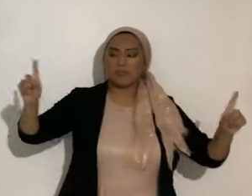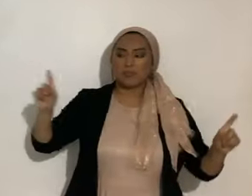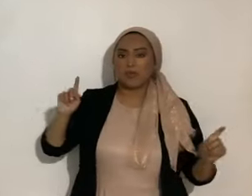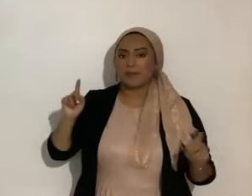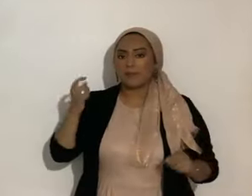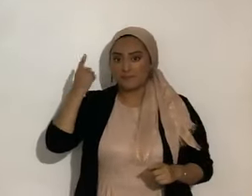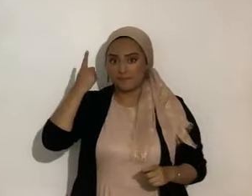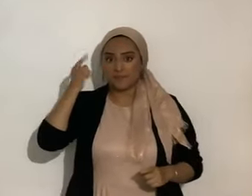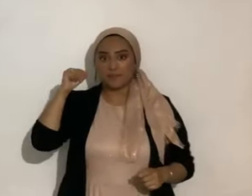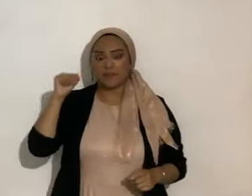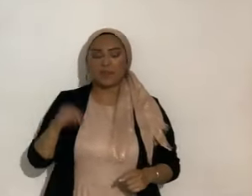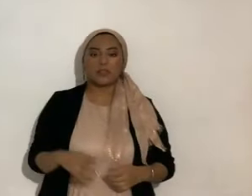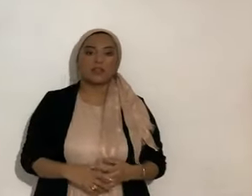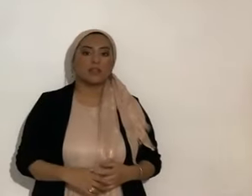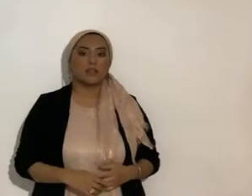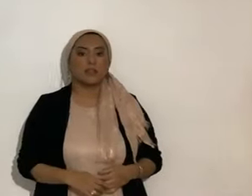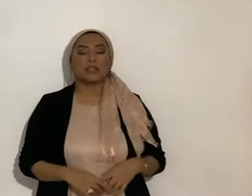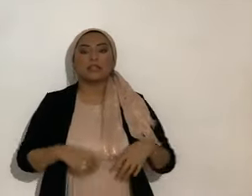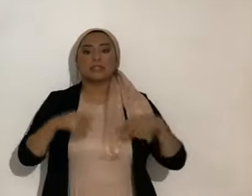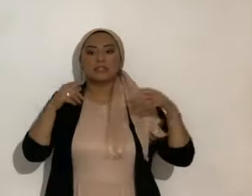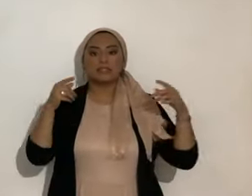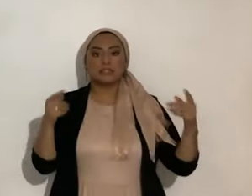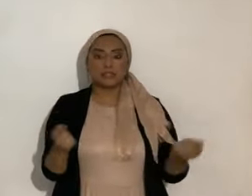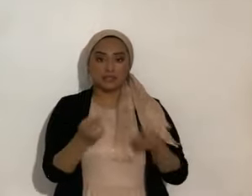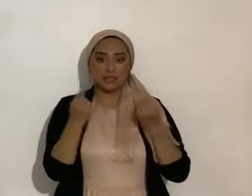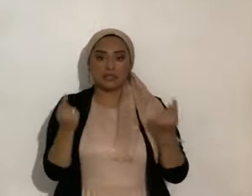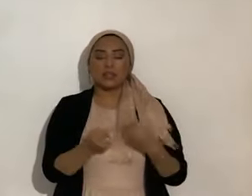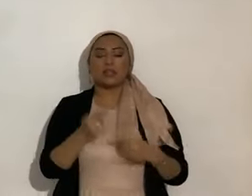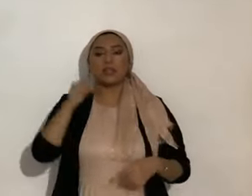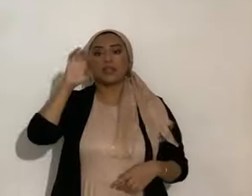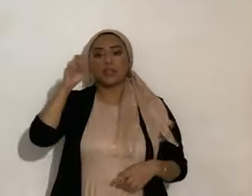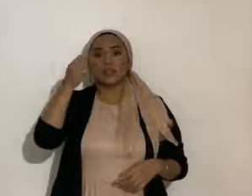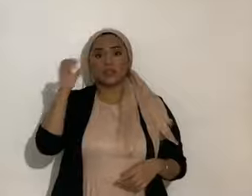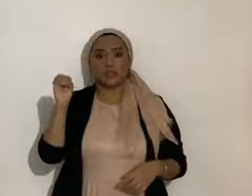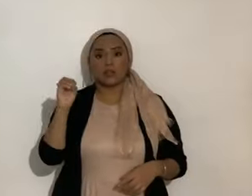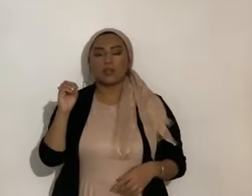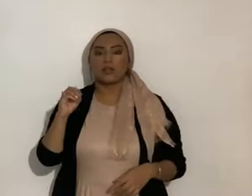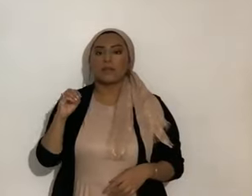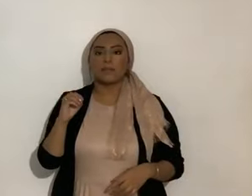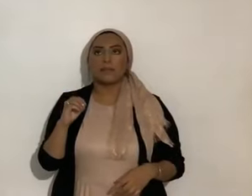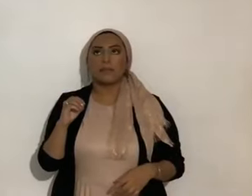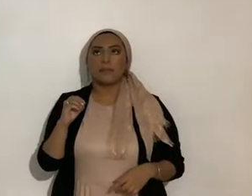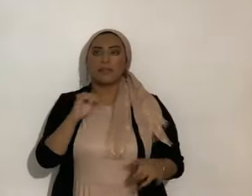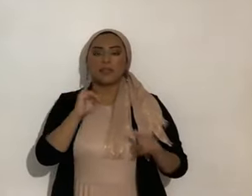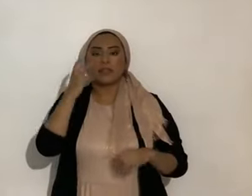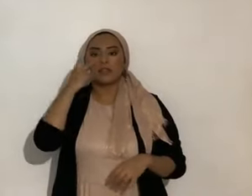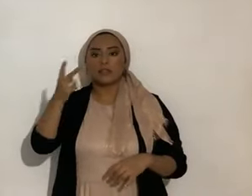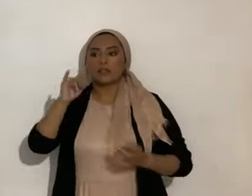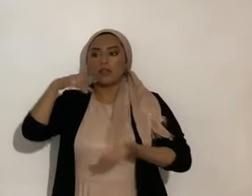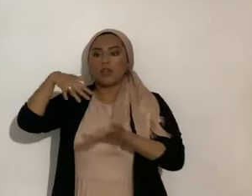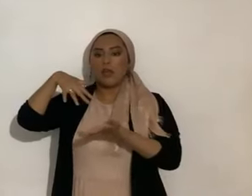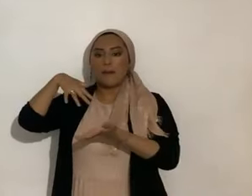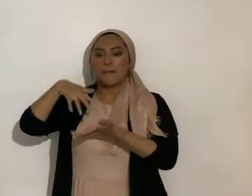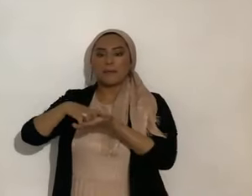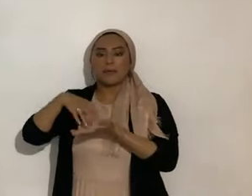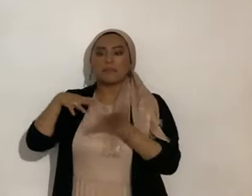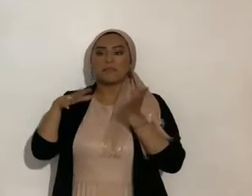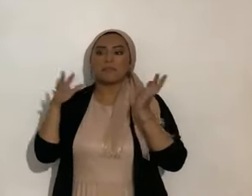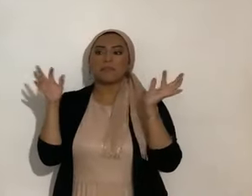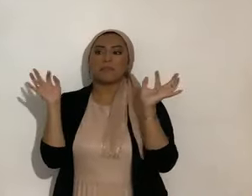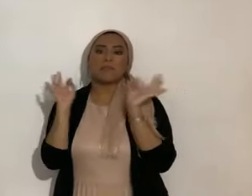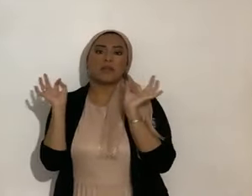¿Me doy a entender? Lo ven, el pecado, o sea, el ego lo venera el pecado como una flaqueza, como una